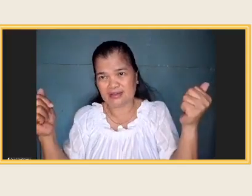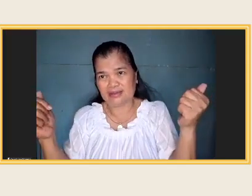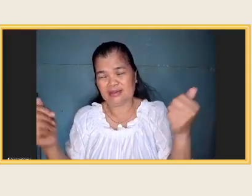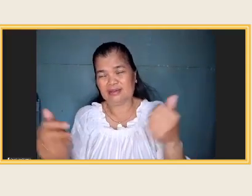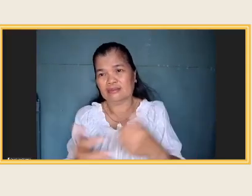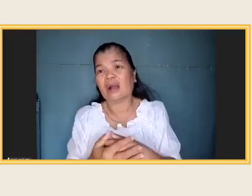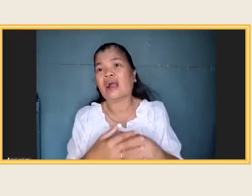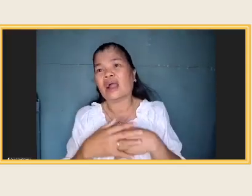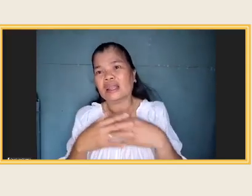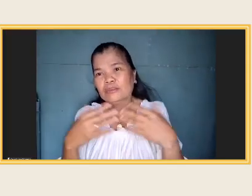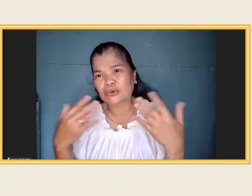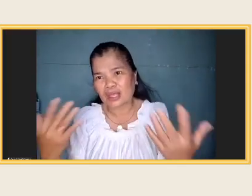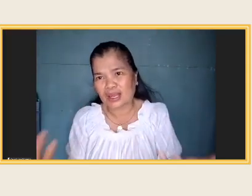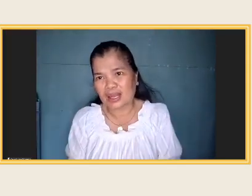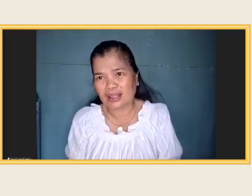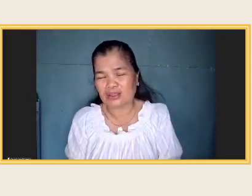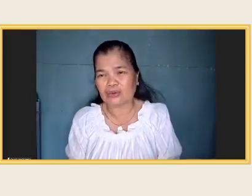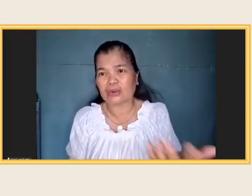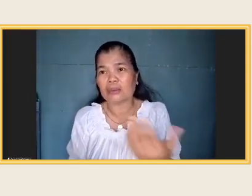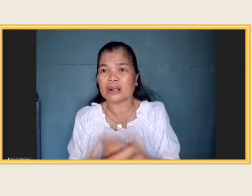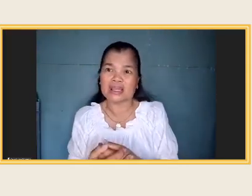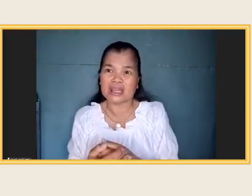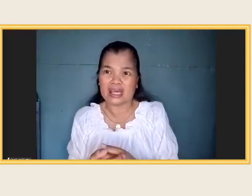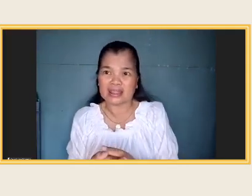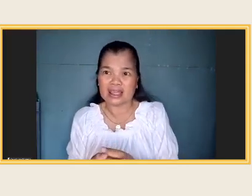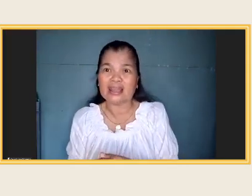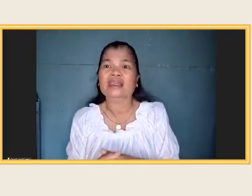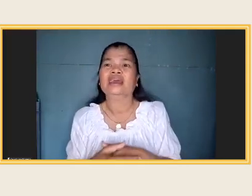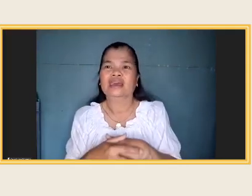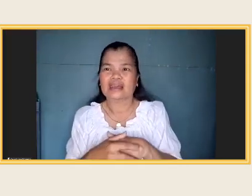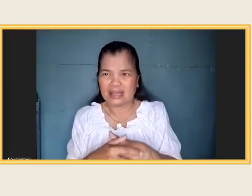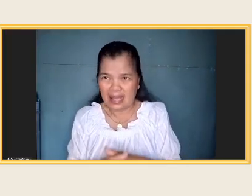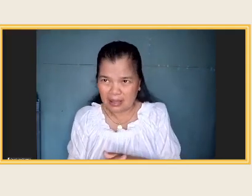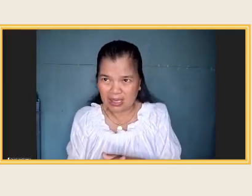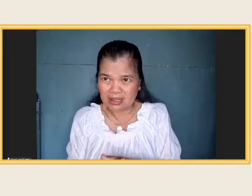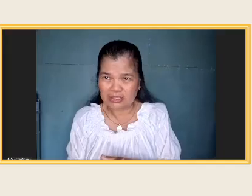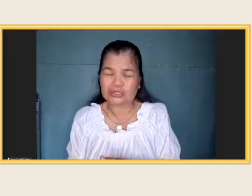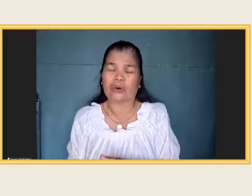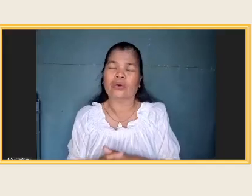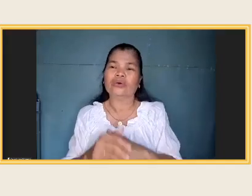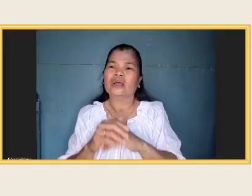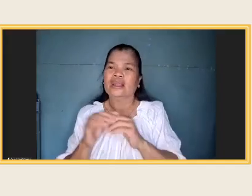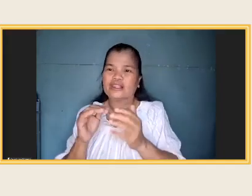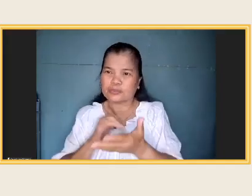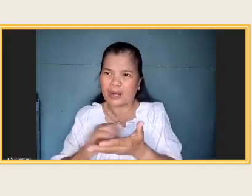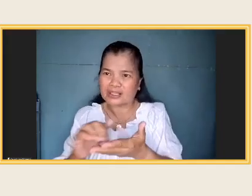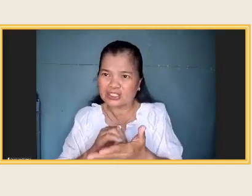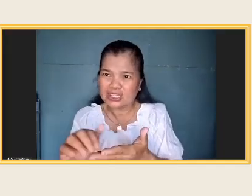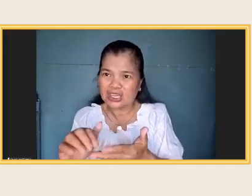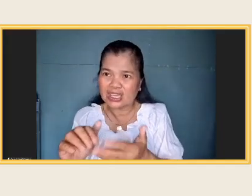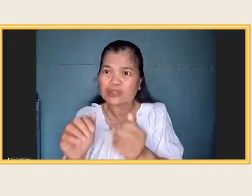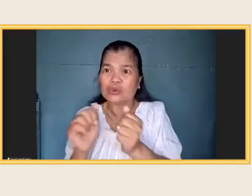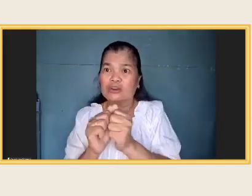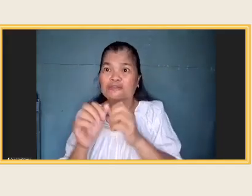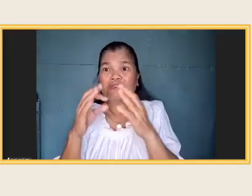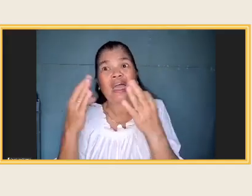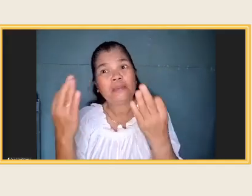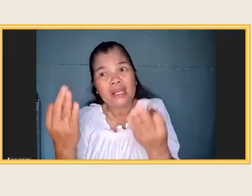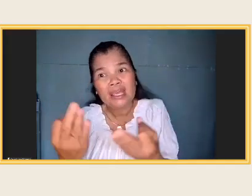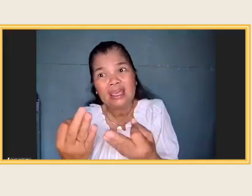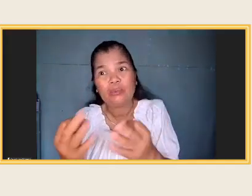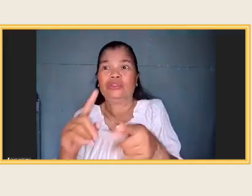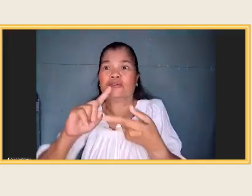forgotten. Makakalimutan na natin yun kapag hindi natin ginamit. So, let's practice it with